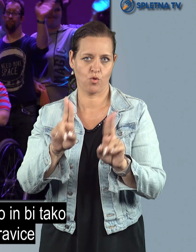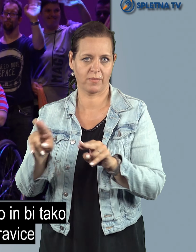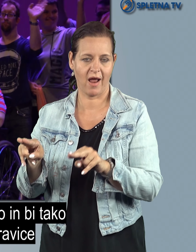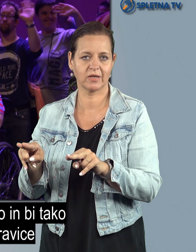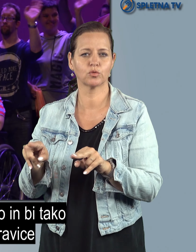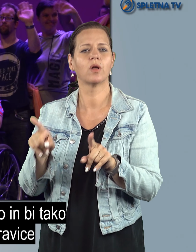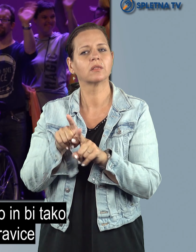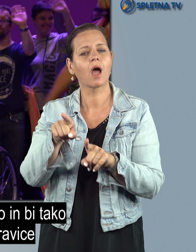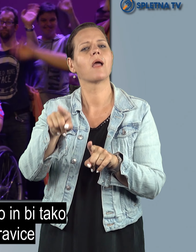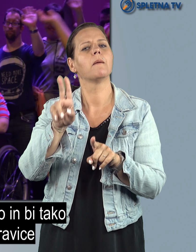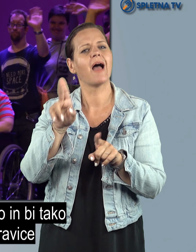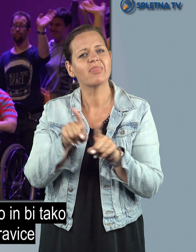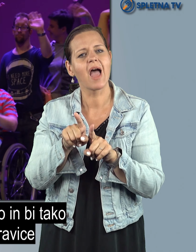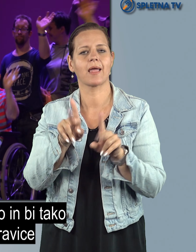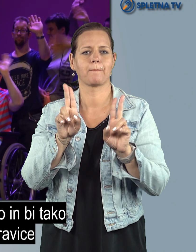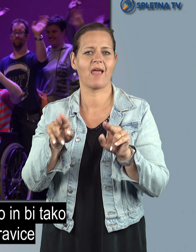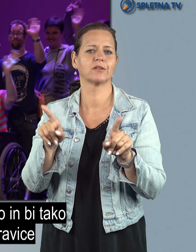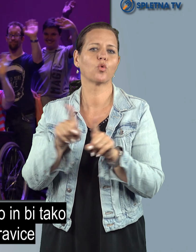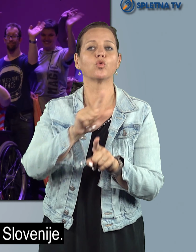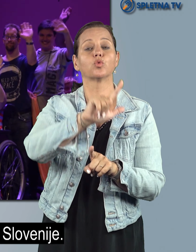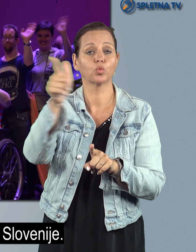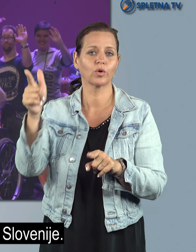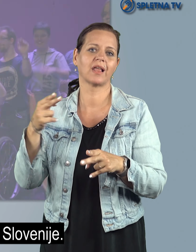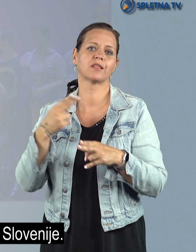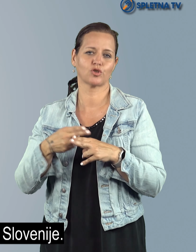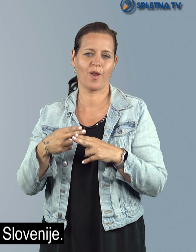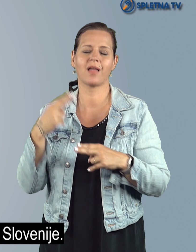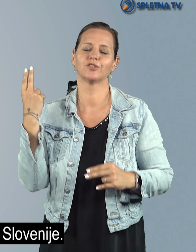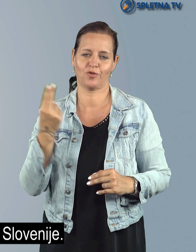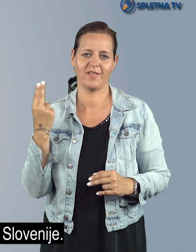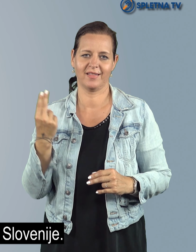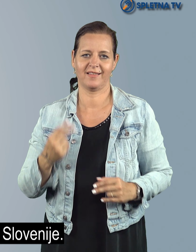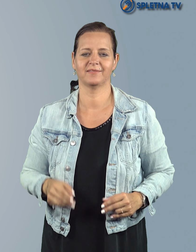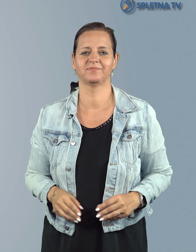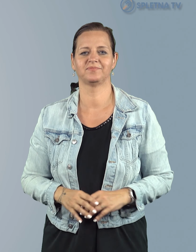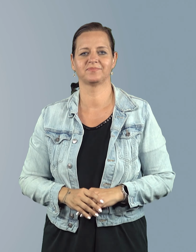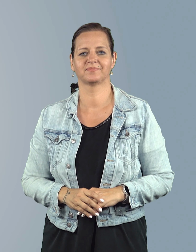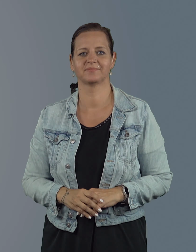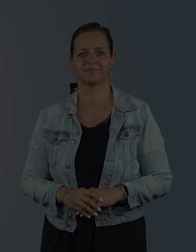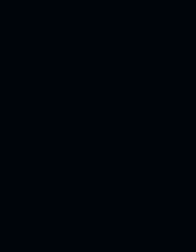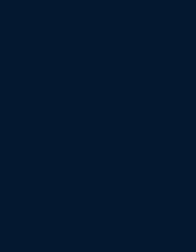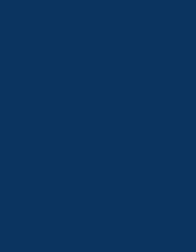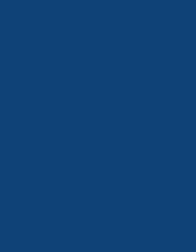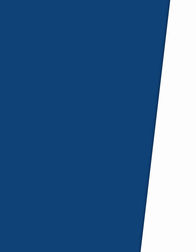pravico in bi tako imele enake pravice kot drugi državljani Slovenije.